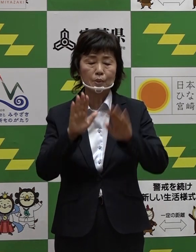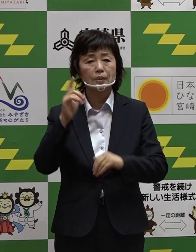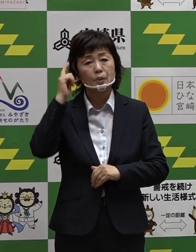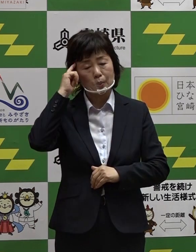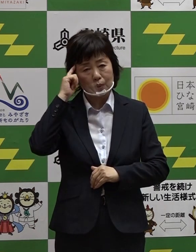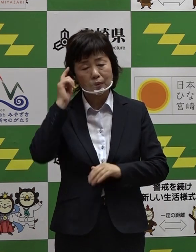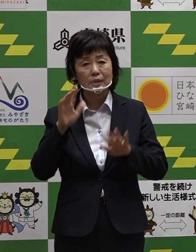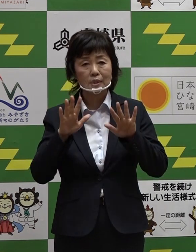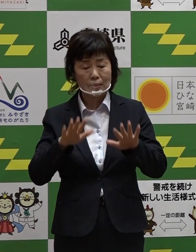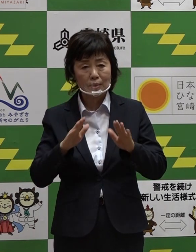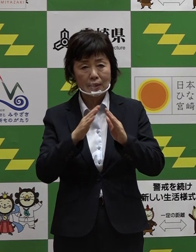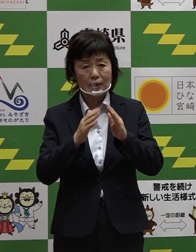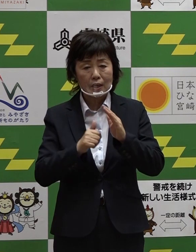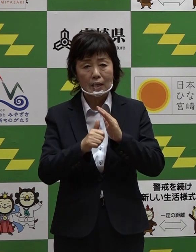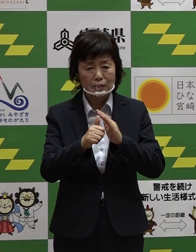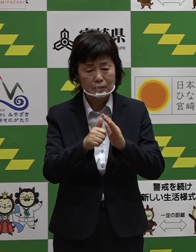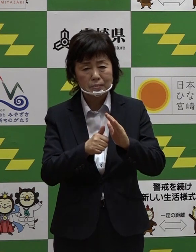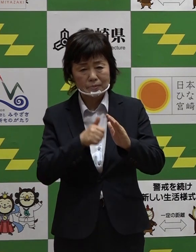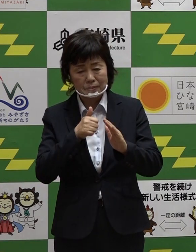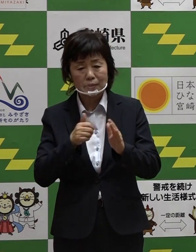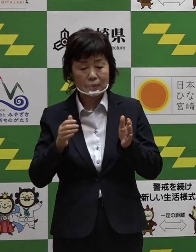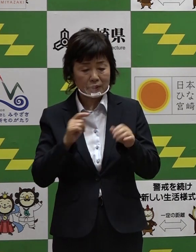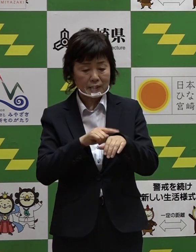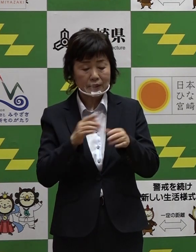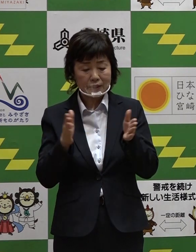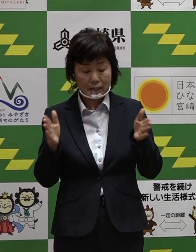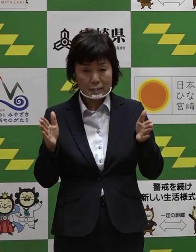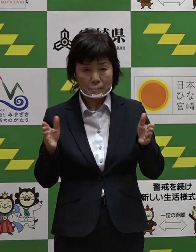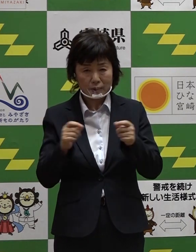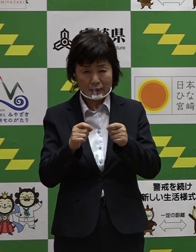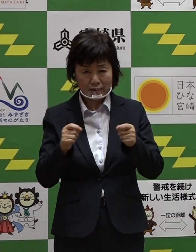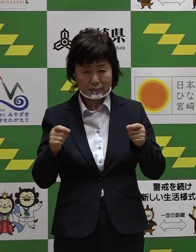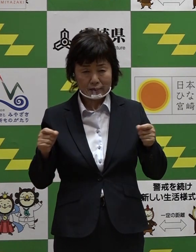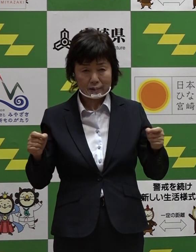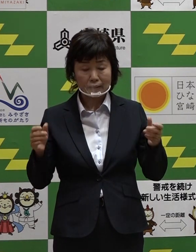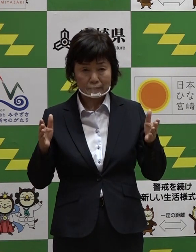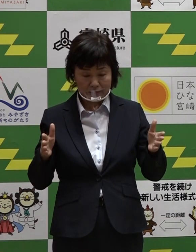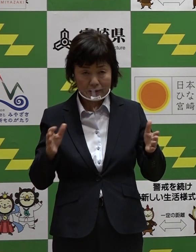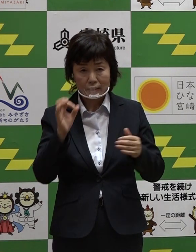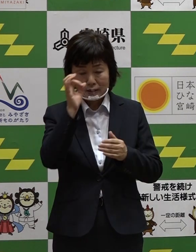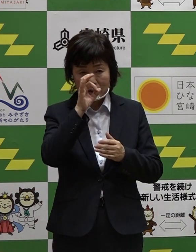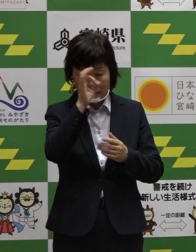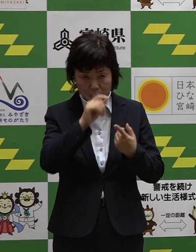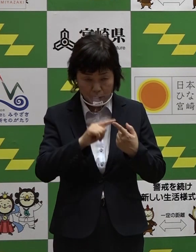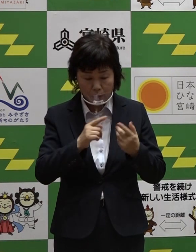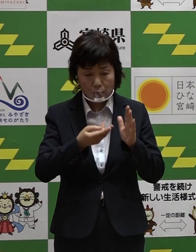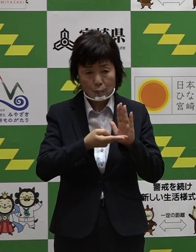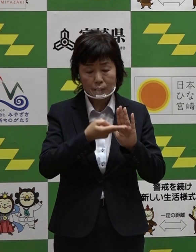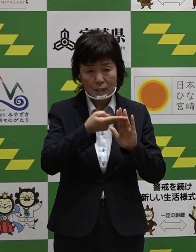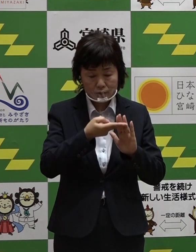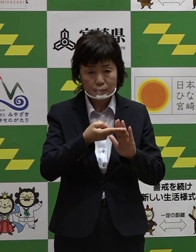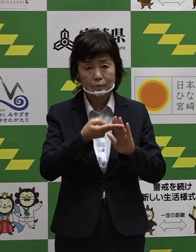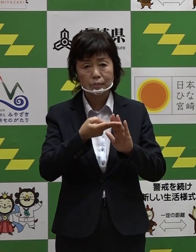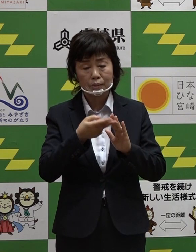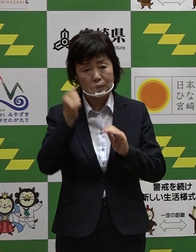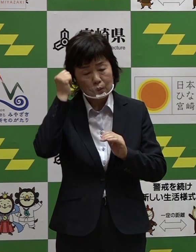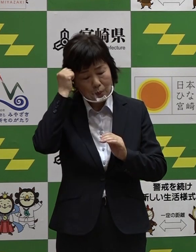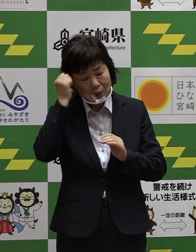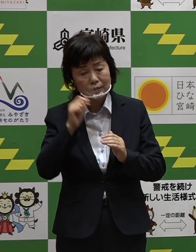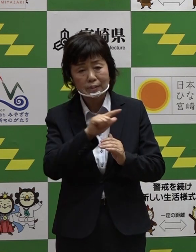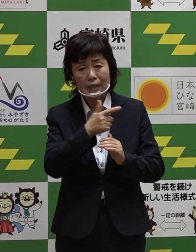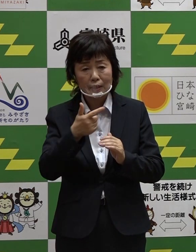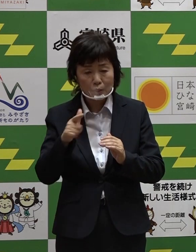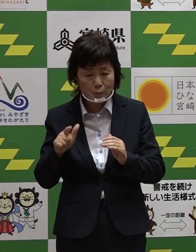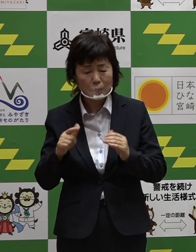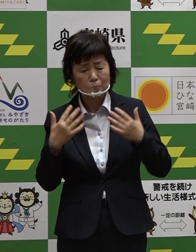での外出自粛の期間もかなり長かったということで、観光、それからホテル旅館等の宿泊業ですね、大